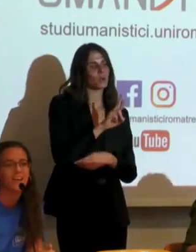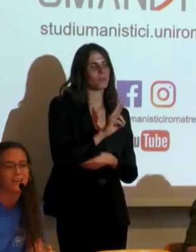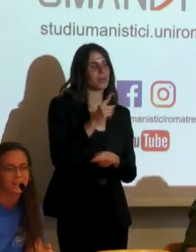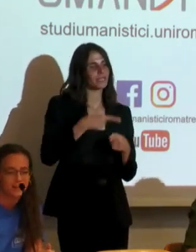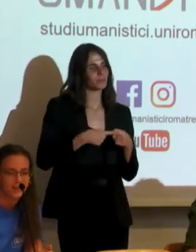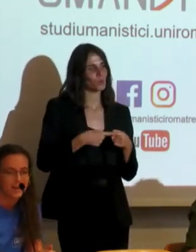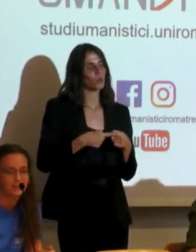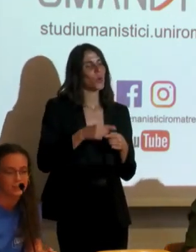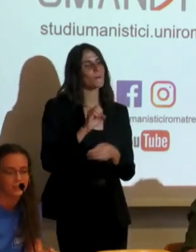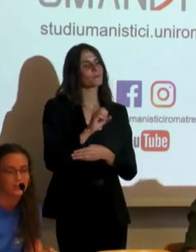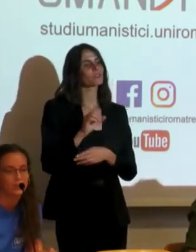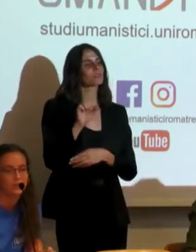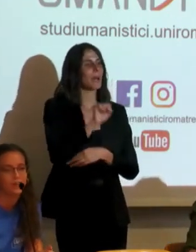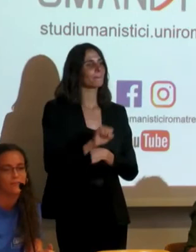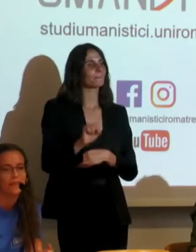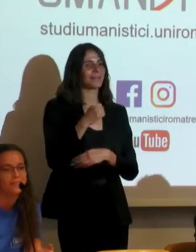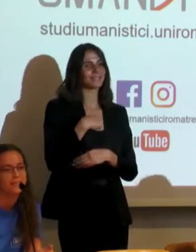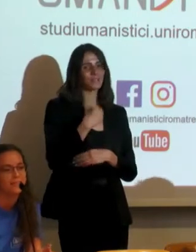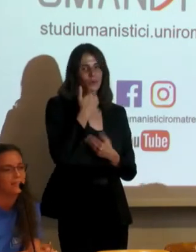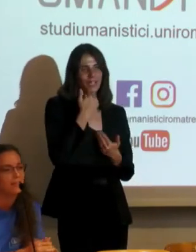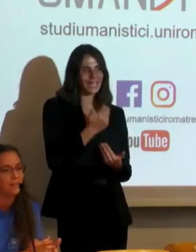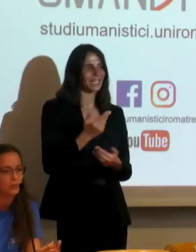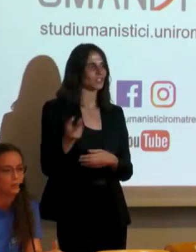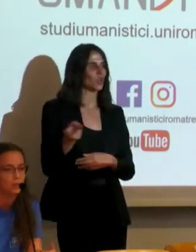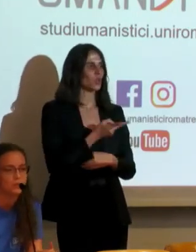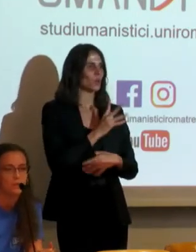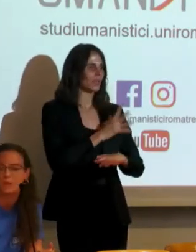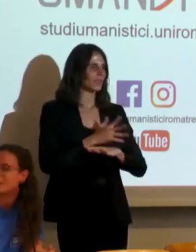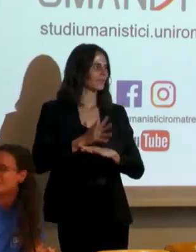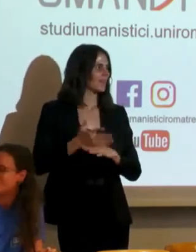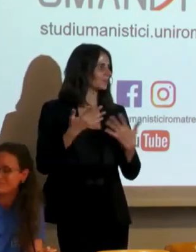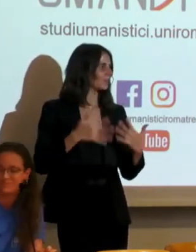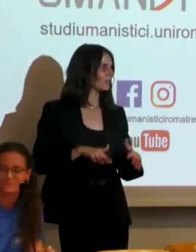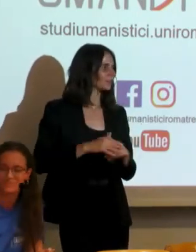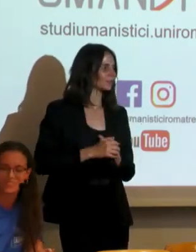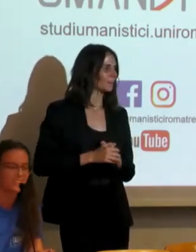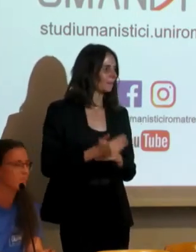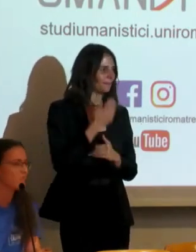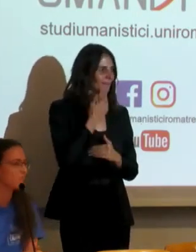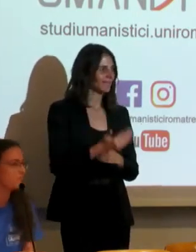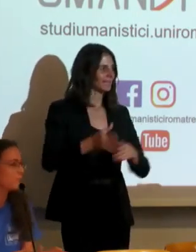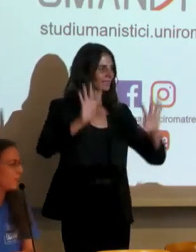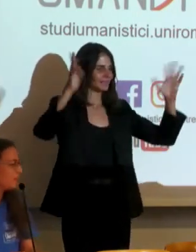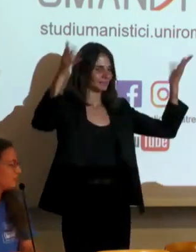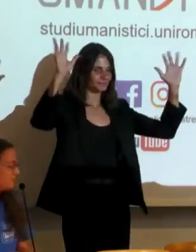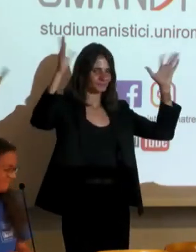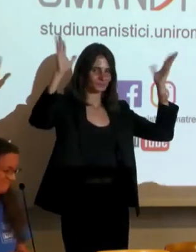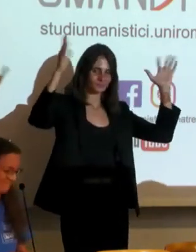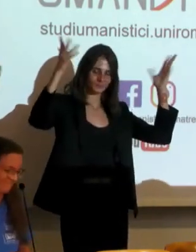Mirati, che ringrazio dei loro interventi, successivamente.